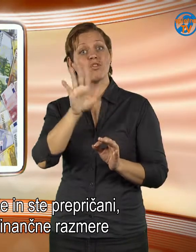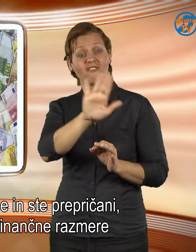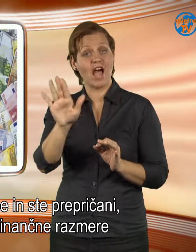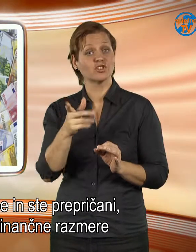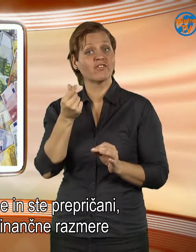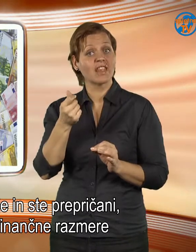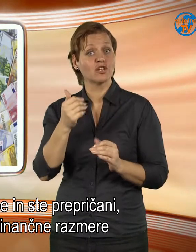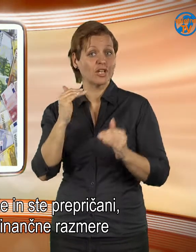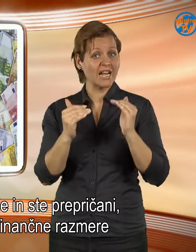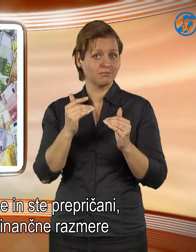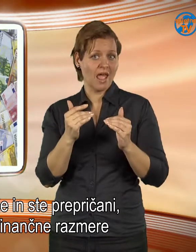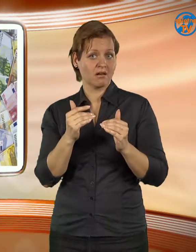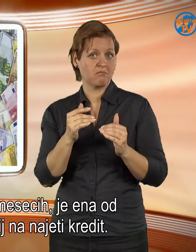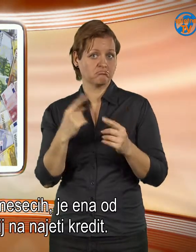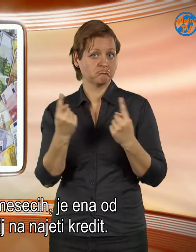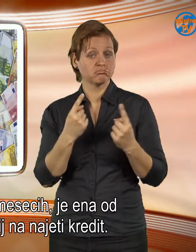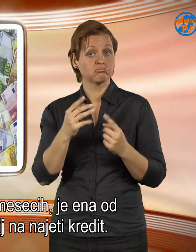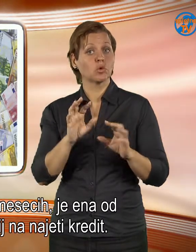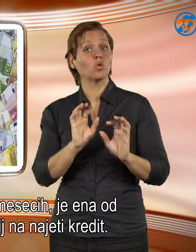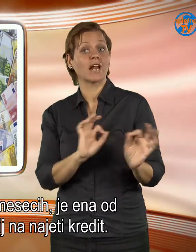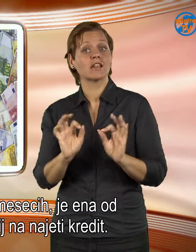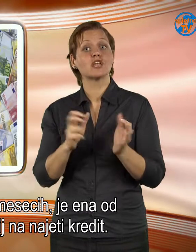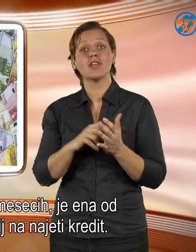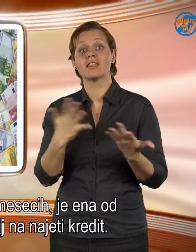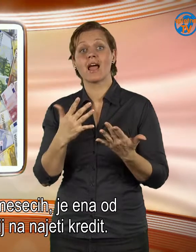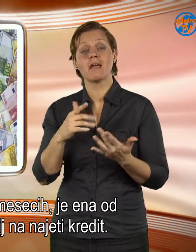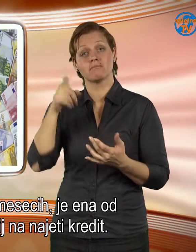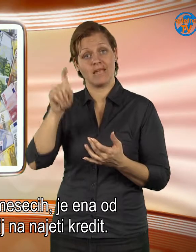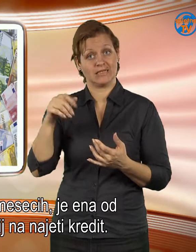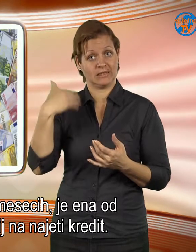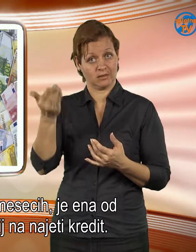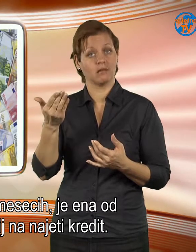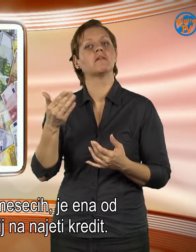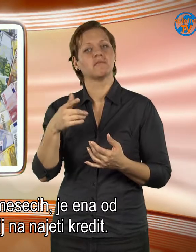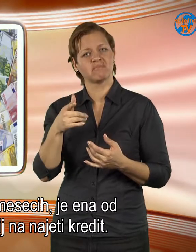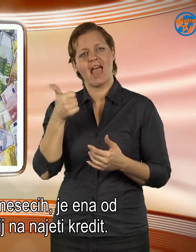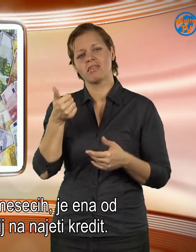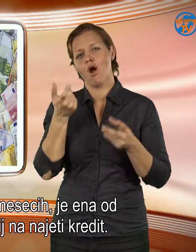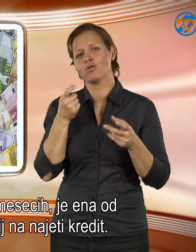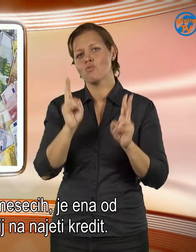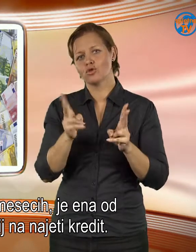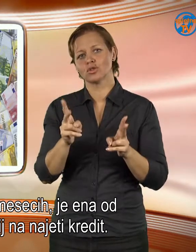uredile že v nekaj mesecih, je ena od možnosti moratorij na najeti kredit.